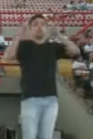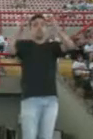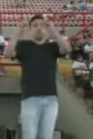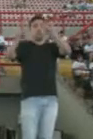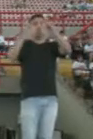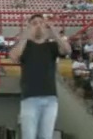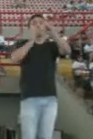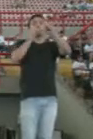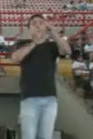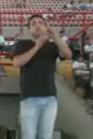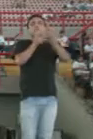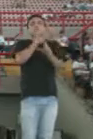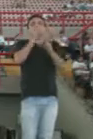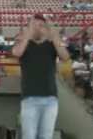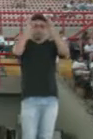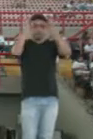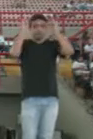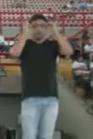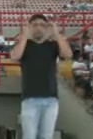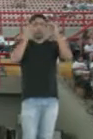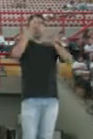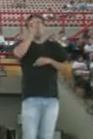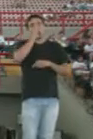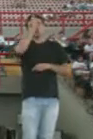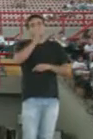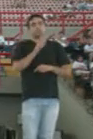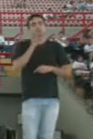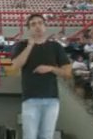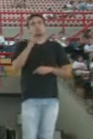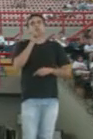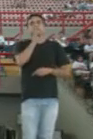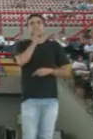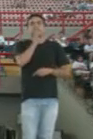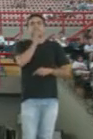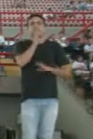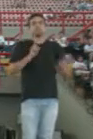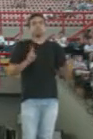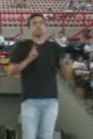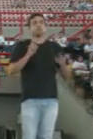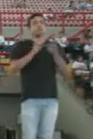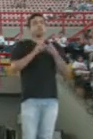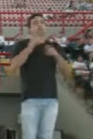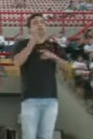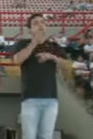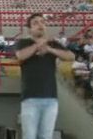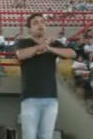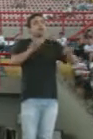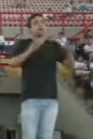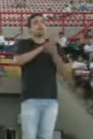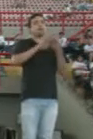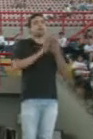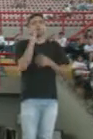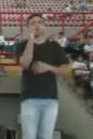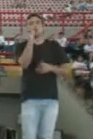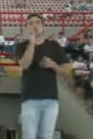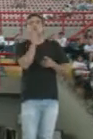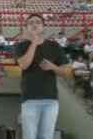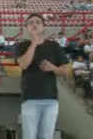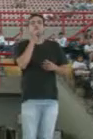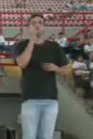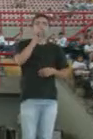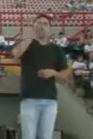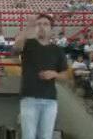dessa enfermeira nos hospitais. E ela está lá só assim, ó. Não diz nada, não tem uma palavra, mas